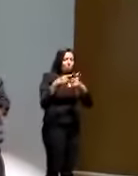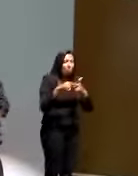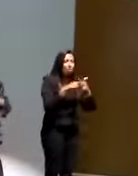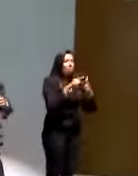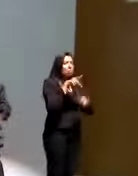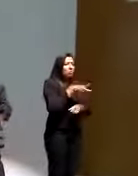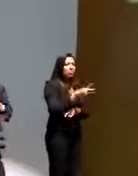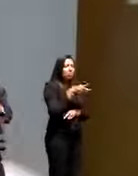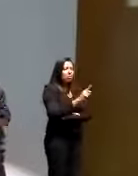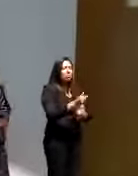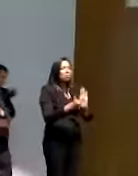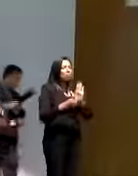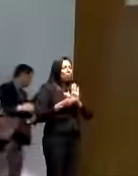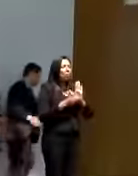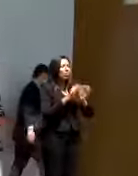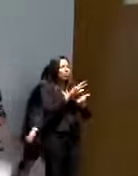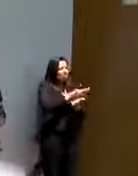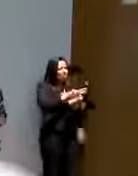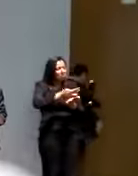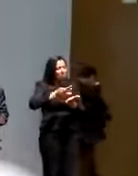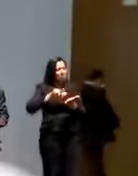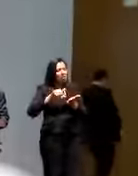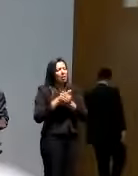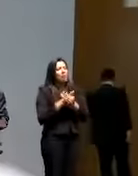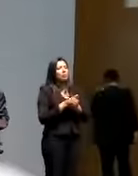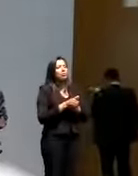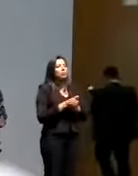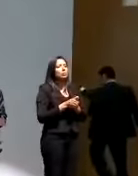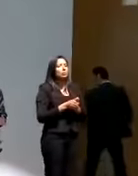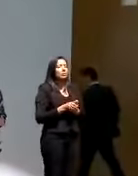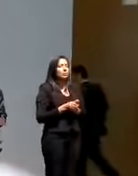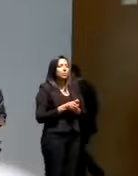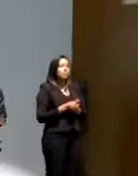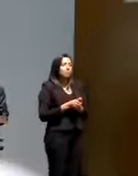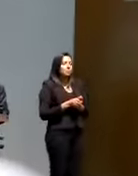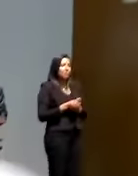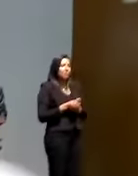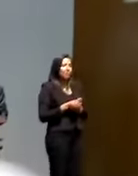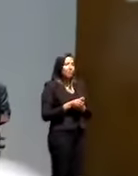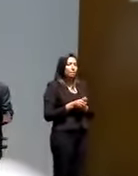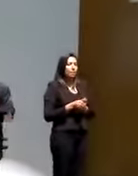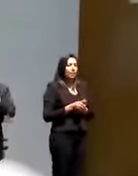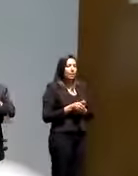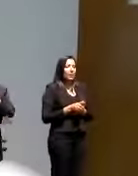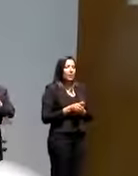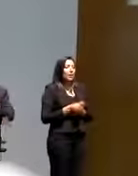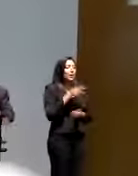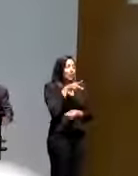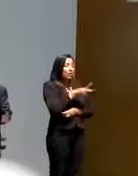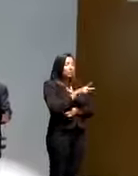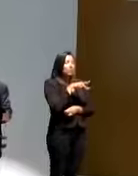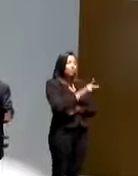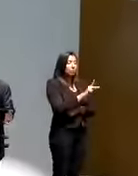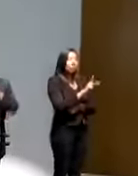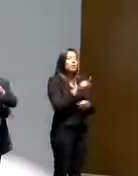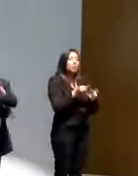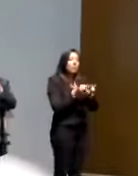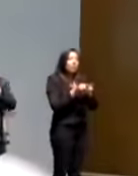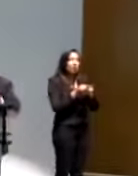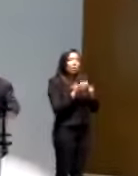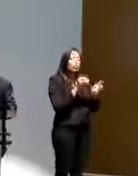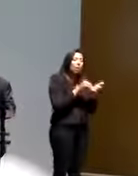mesmo fantasma que aparece em diversas variantes. E sempre o descontrole